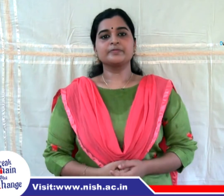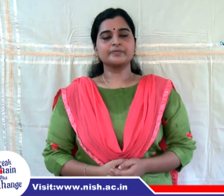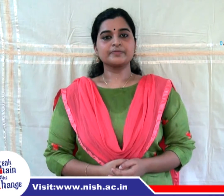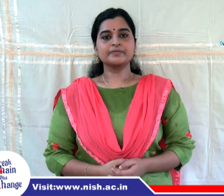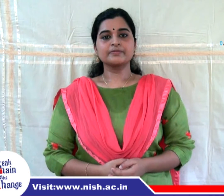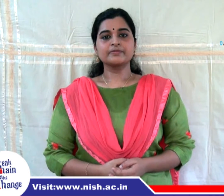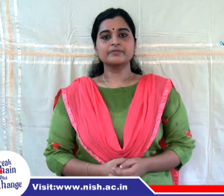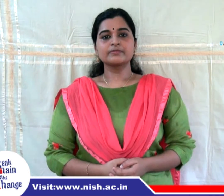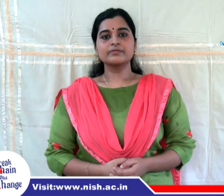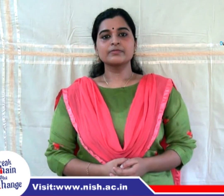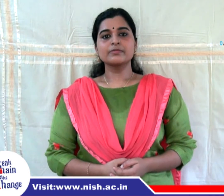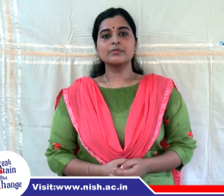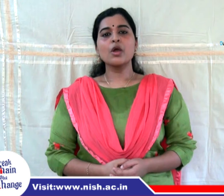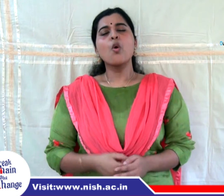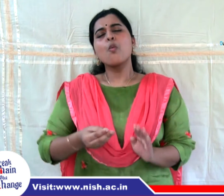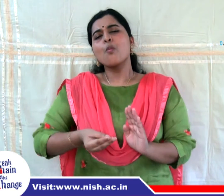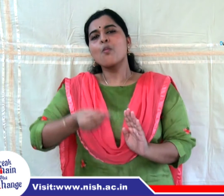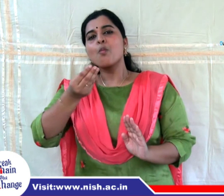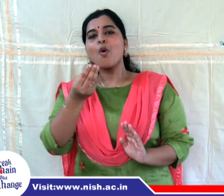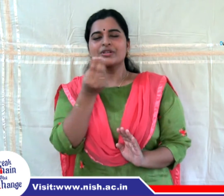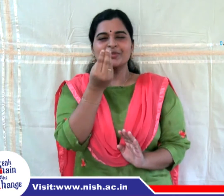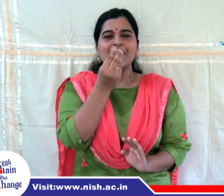ധാരാളം ചെറു ചൂടുവെള്ളം കുടിക്കണം.